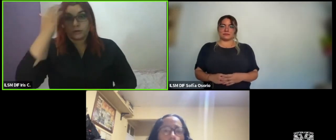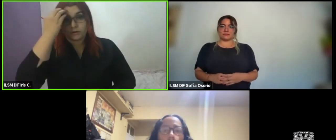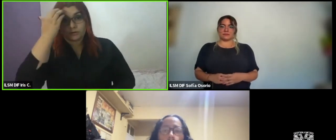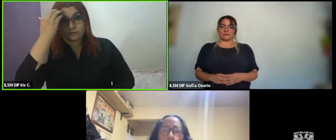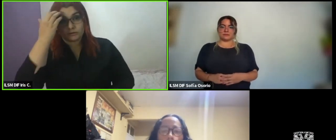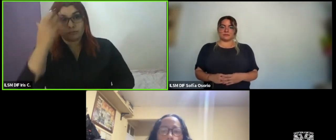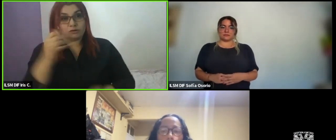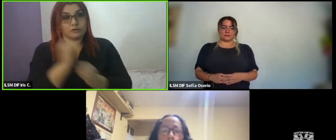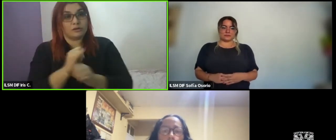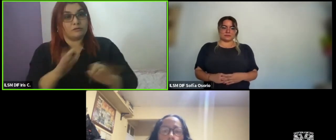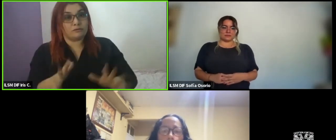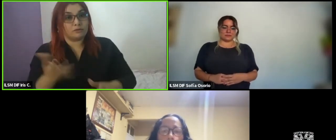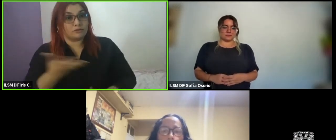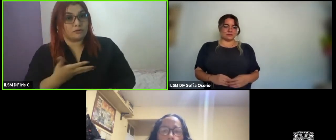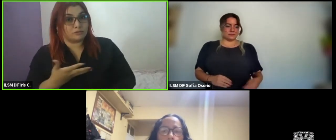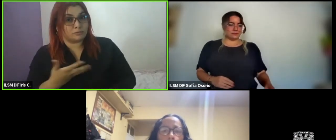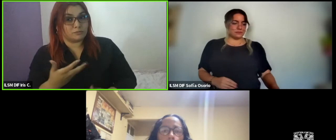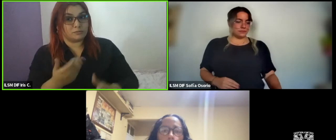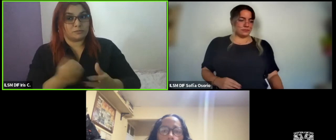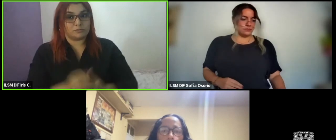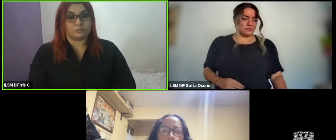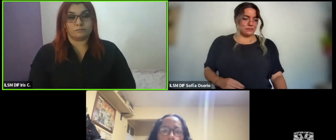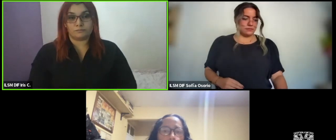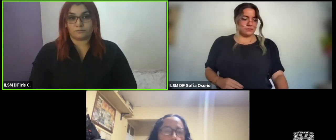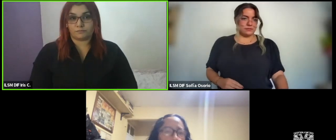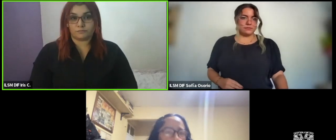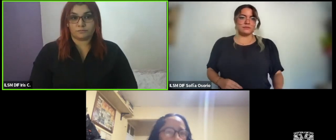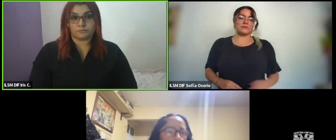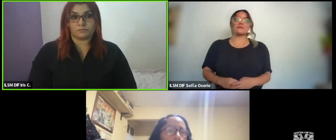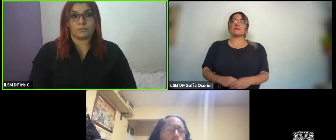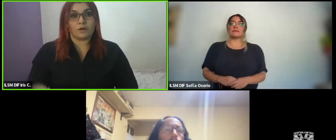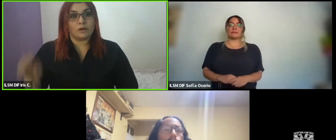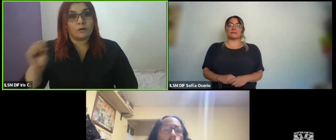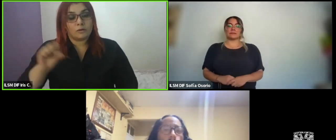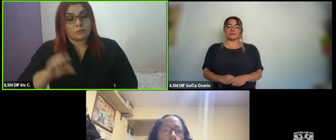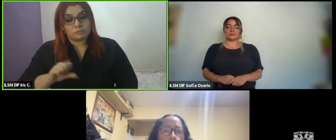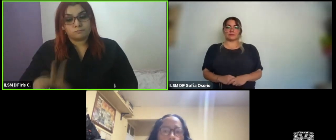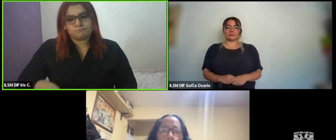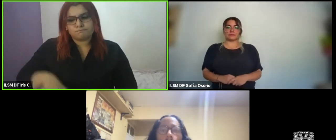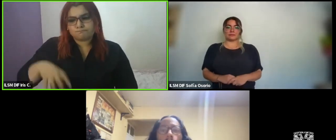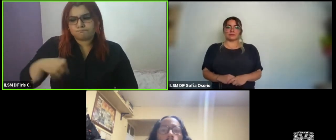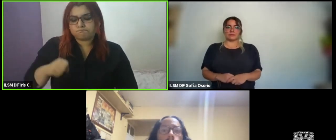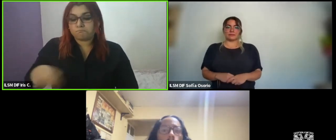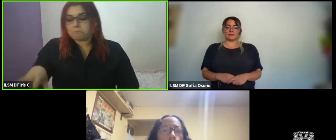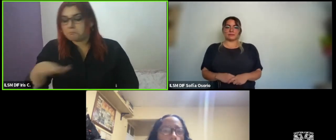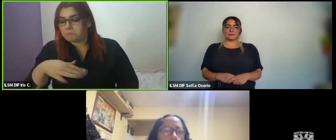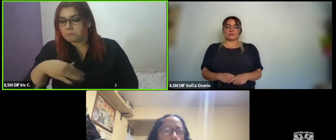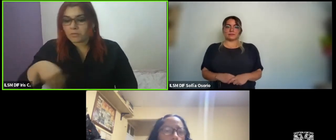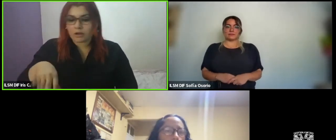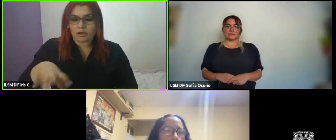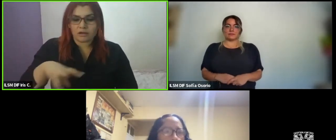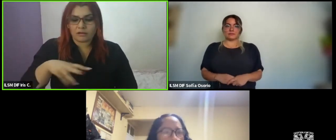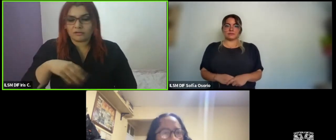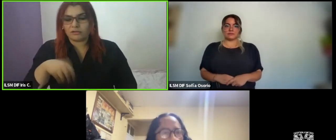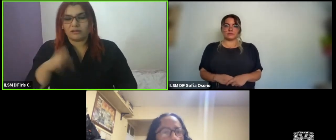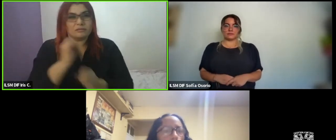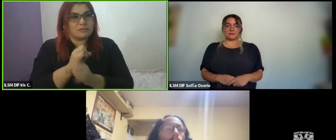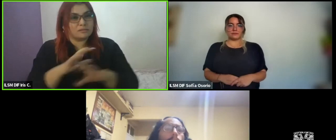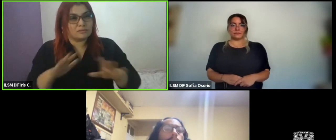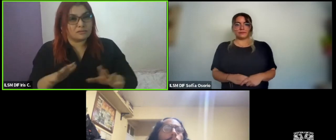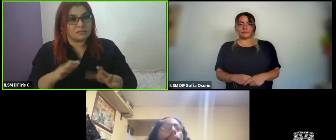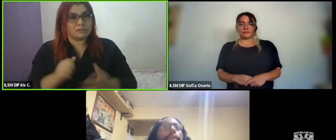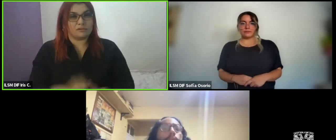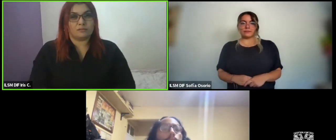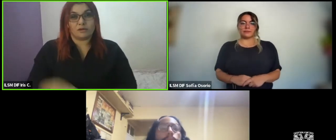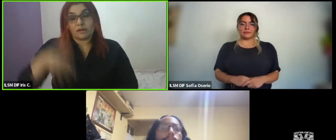que ahí es donde he estado incidiendo desde mi misma experiencia personal, pero